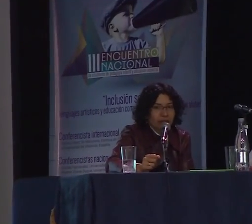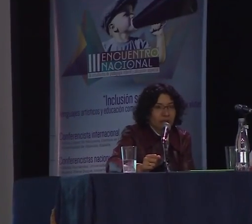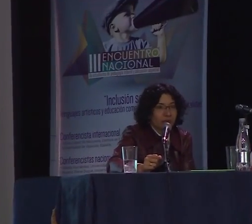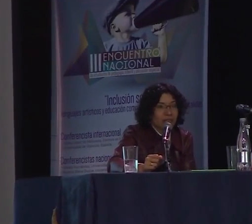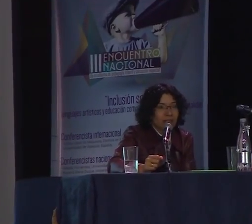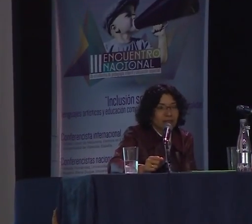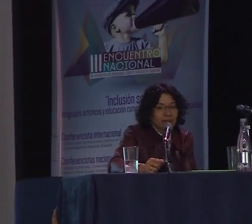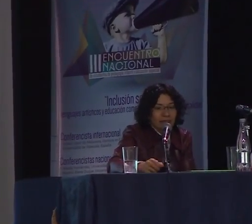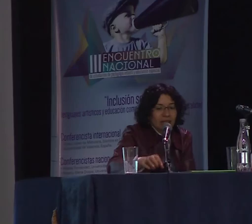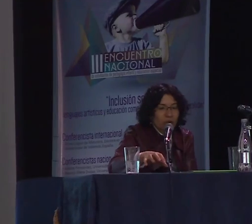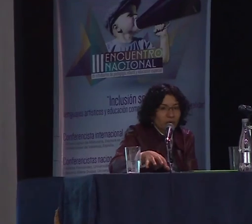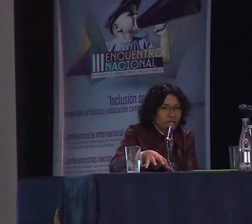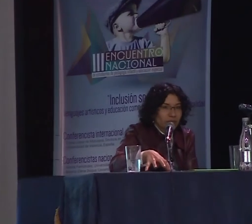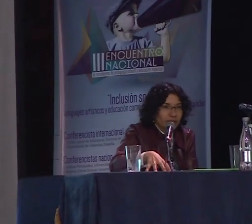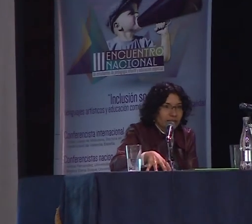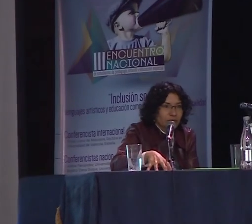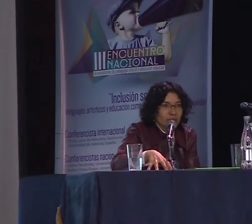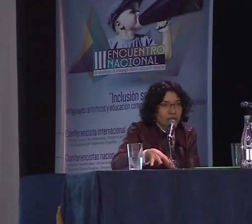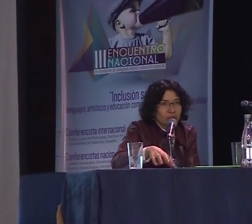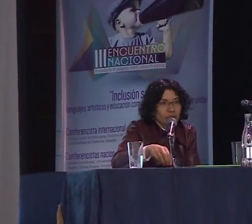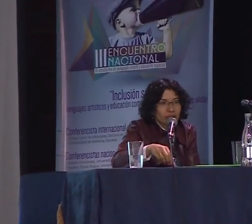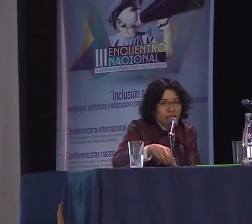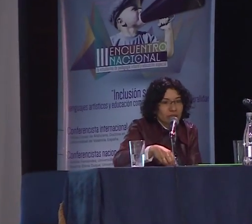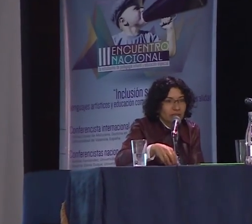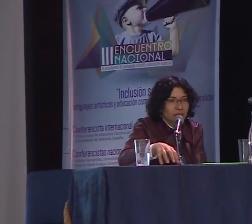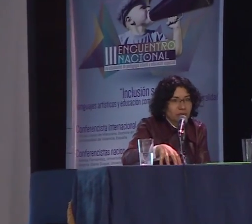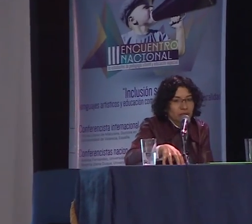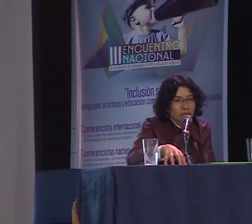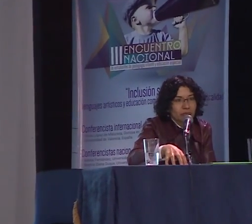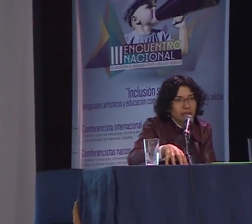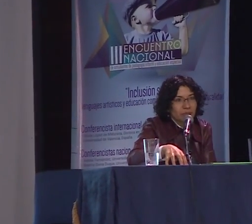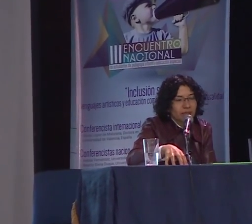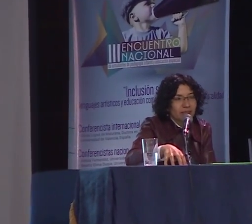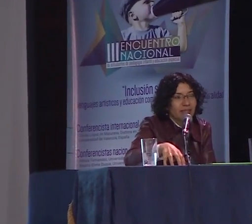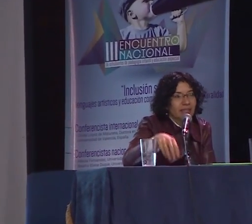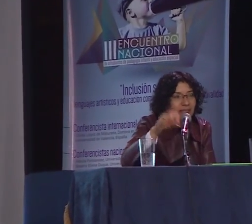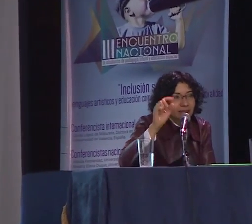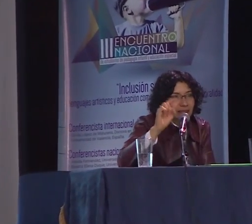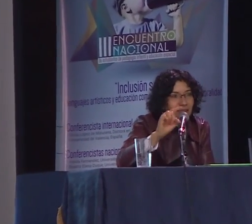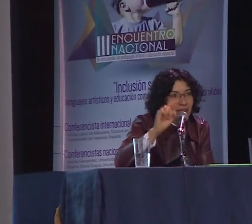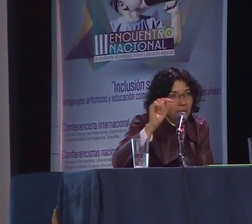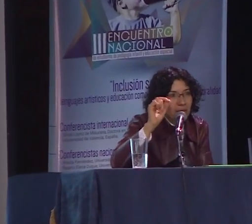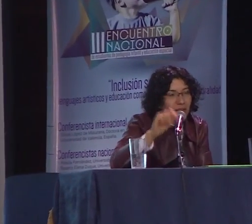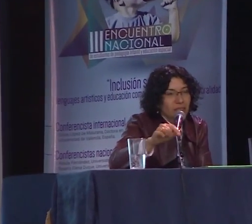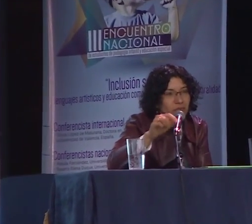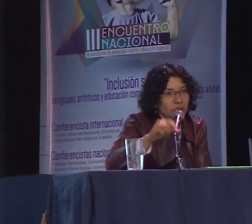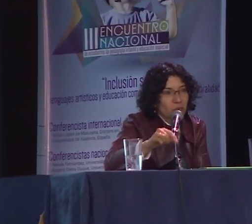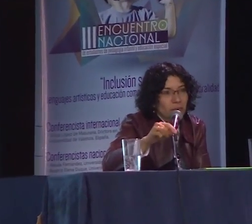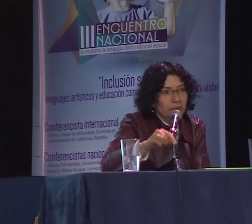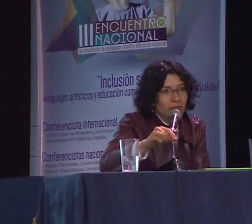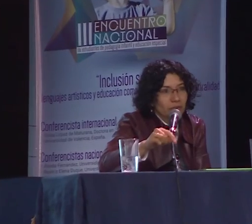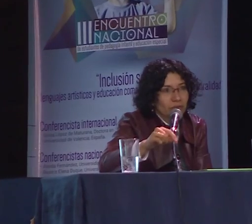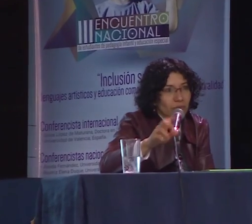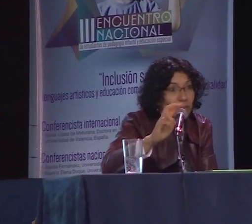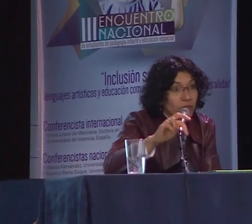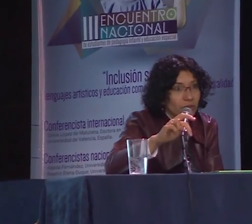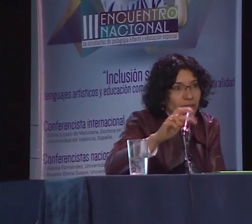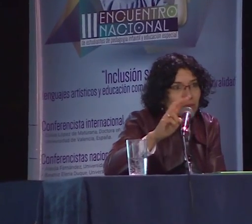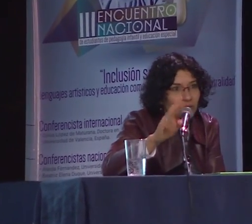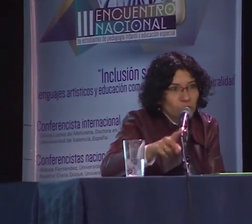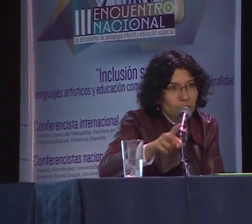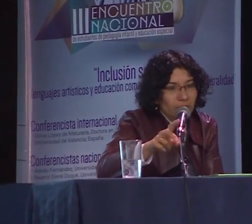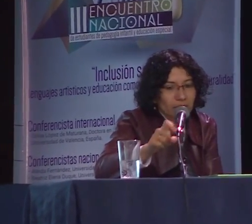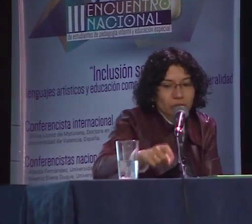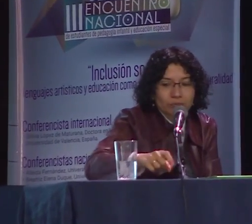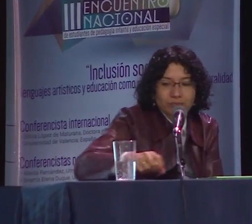Convenciones internacionales, la Convención Internacional sobre los Derechos de las Personas con Discapacidad tiene mecanismos de cumplimiento,